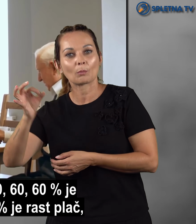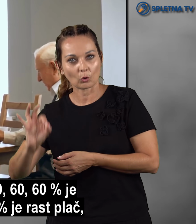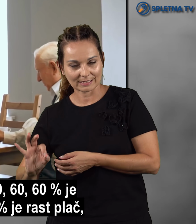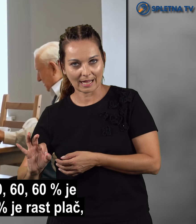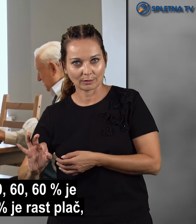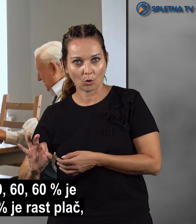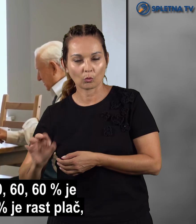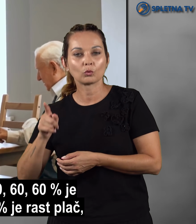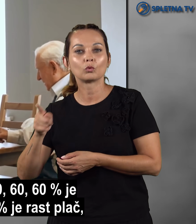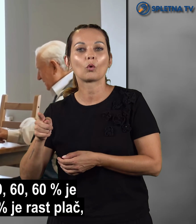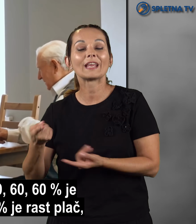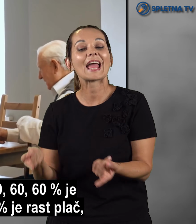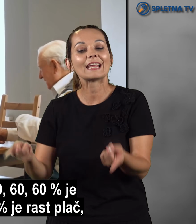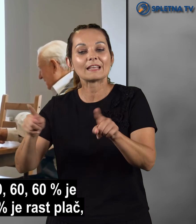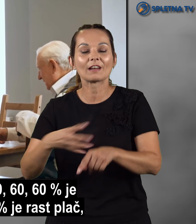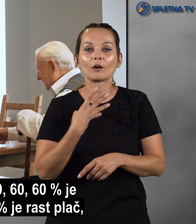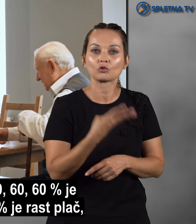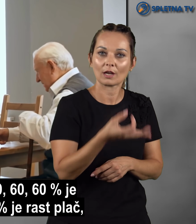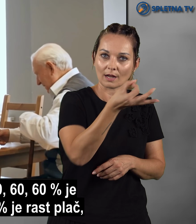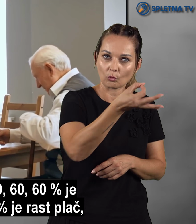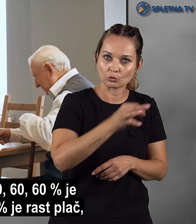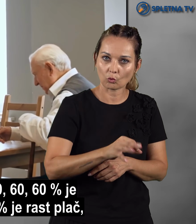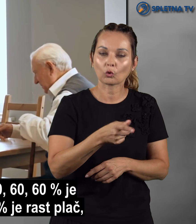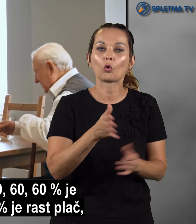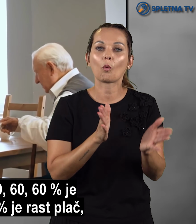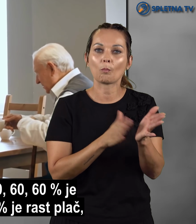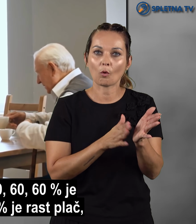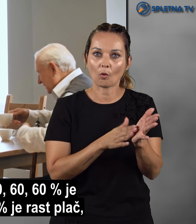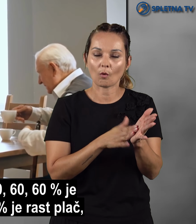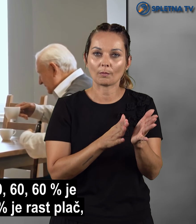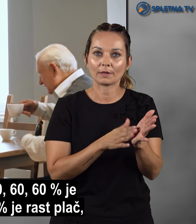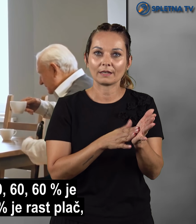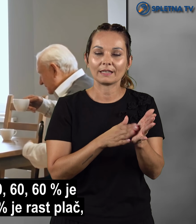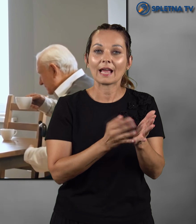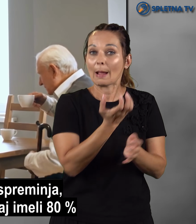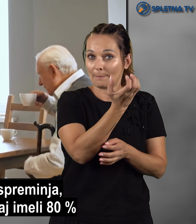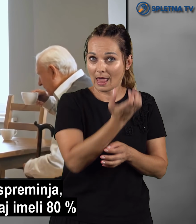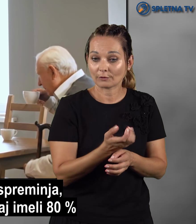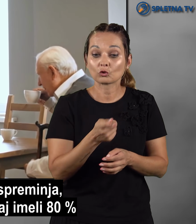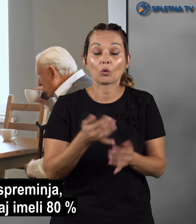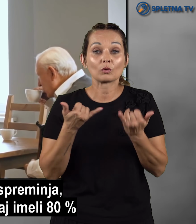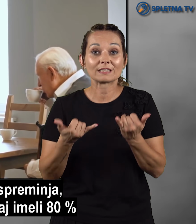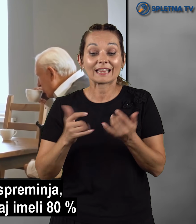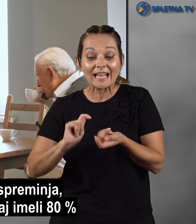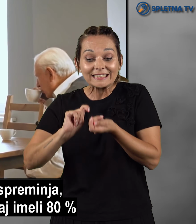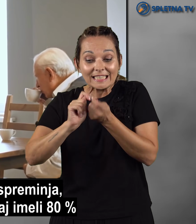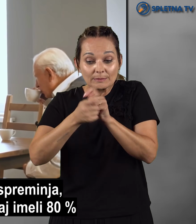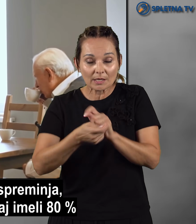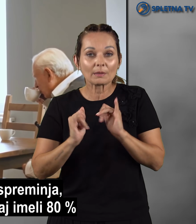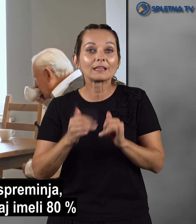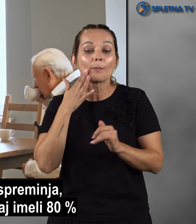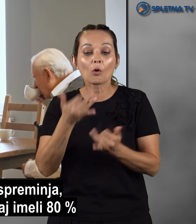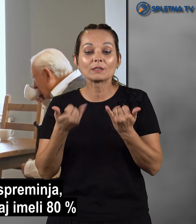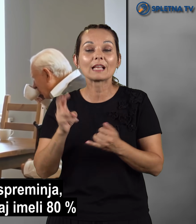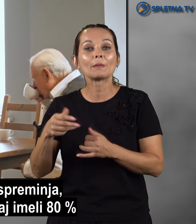40-60% je inflacija in 40% je rasti plač. Se zadeva spreminja,